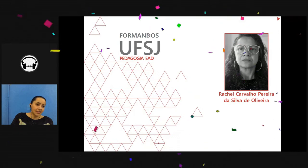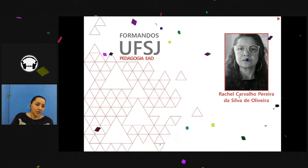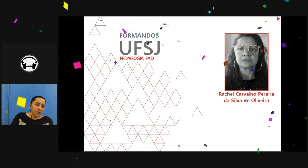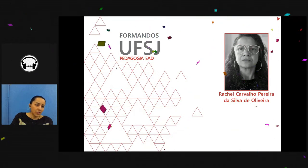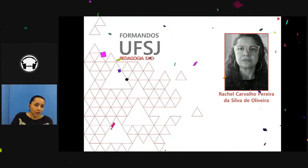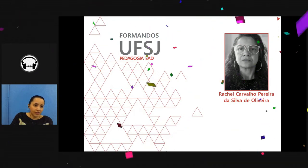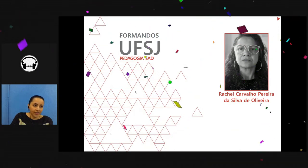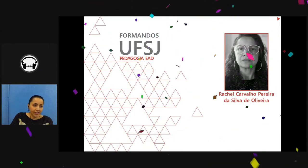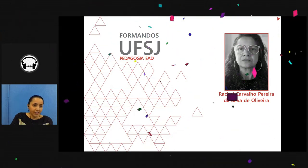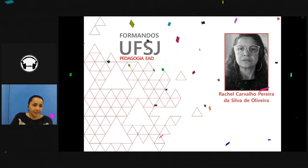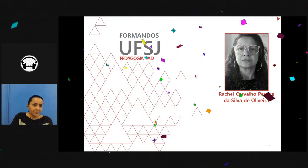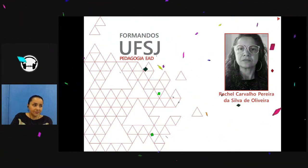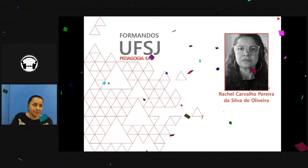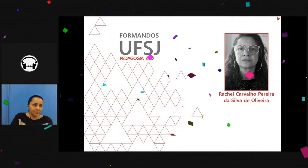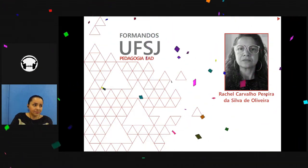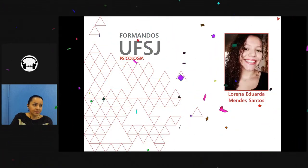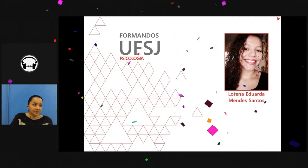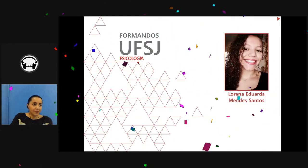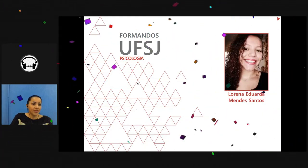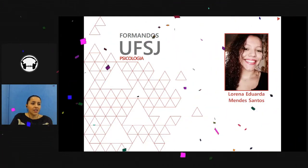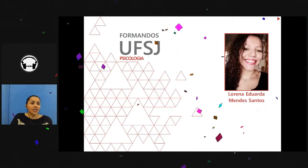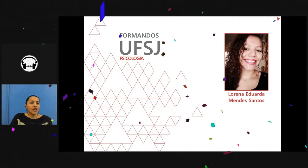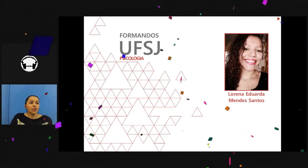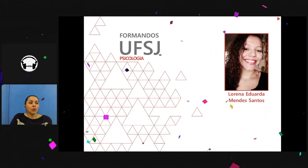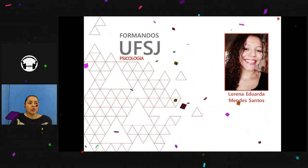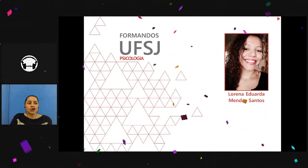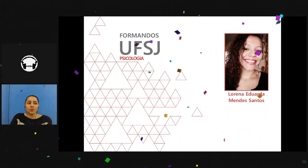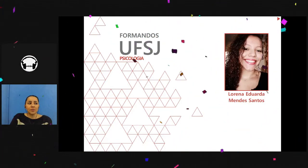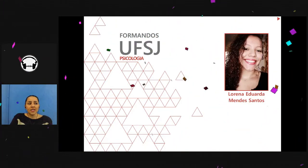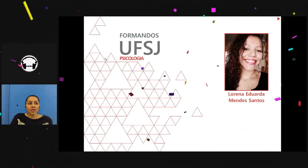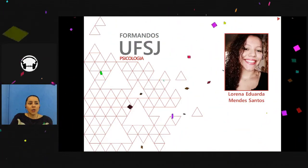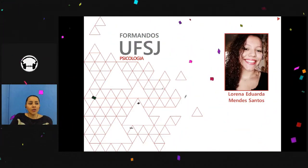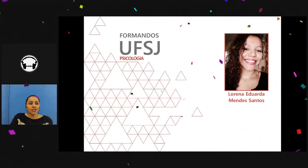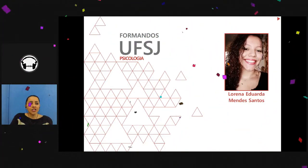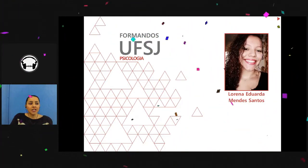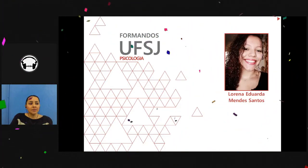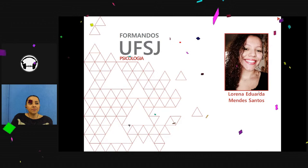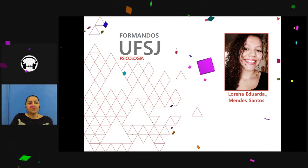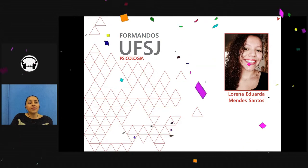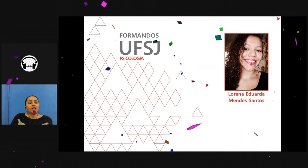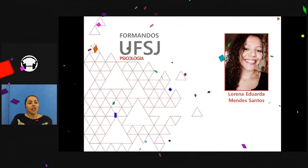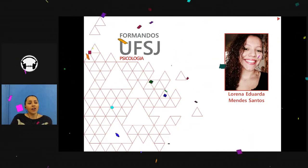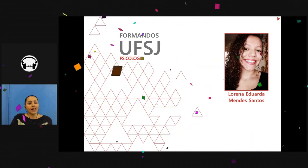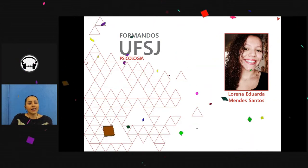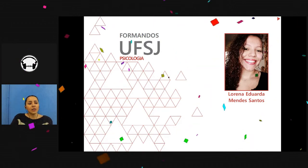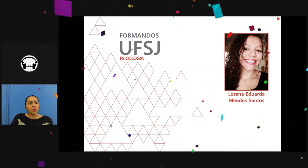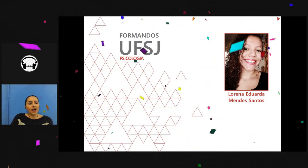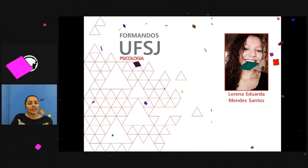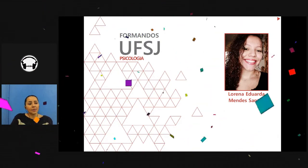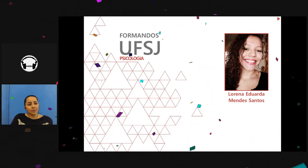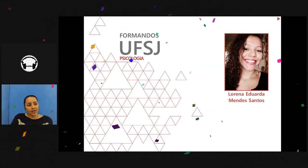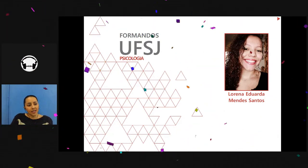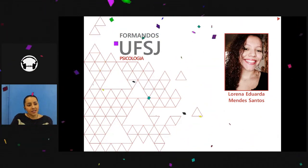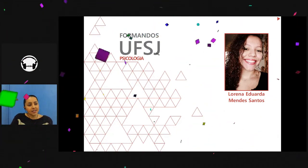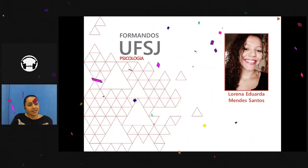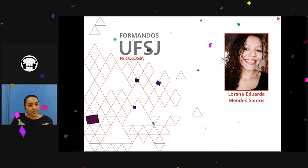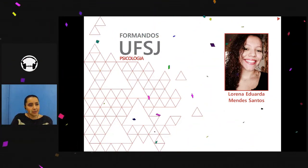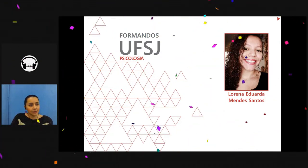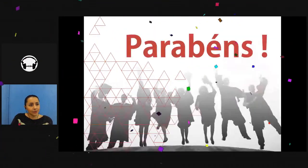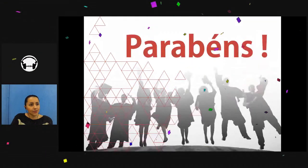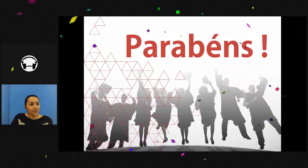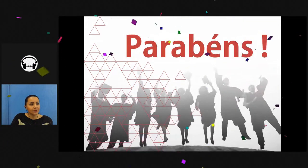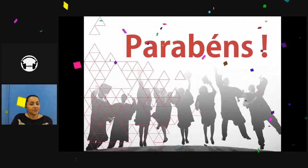Pereira da Silva de Oliveira. No curso de Psicologia, Lorena Eduarda